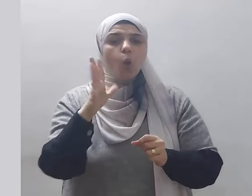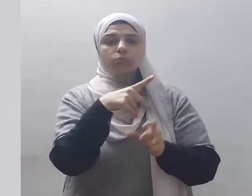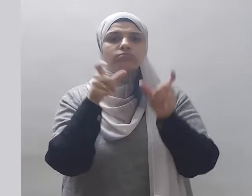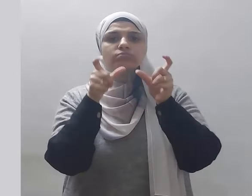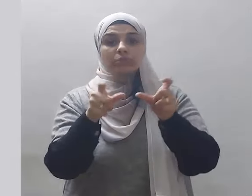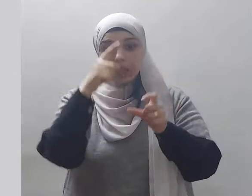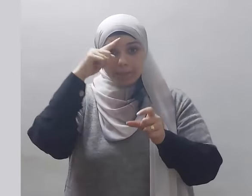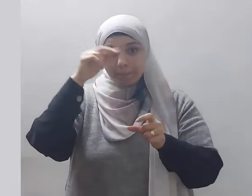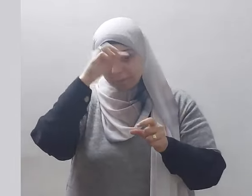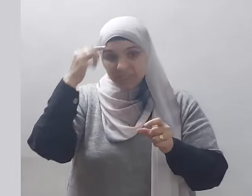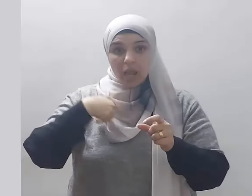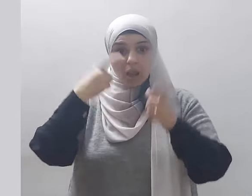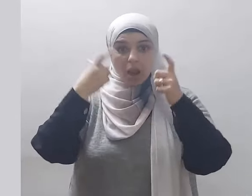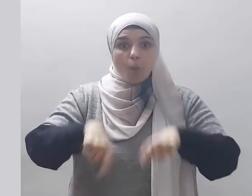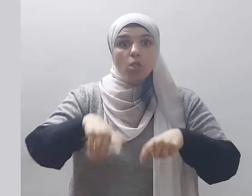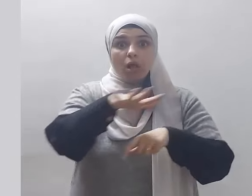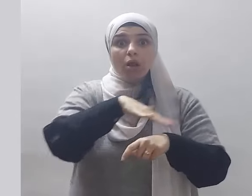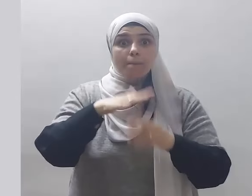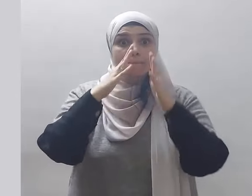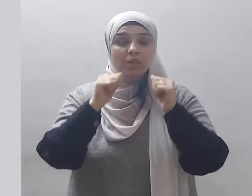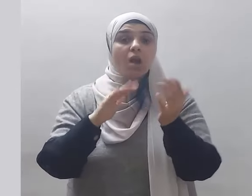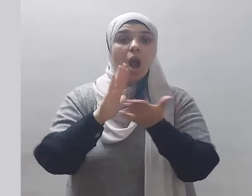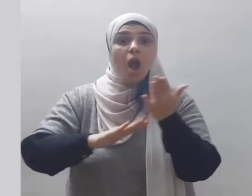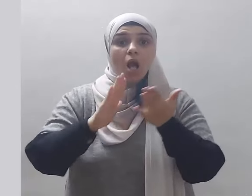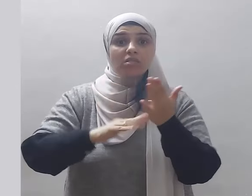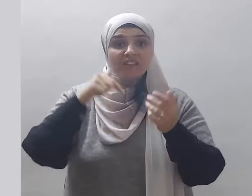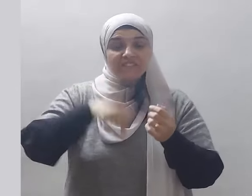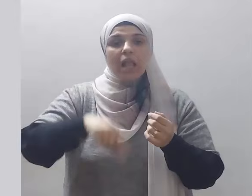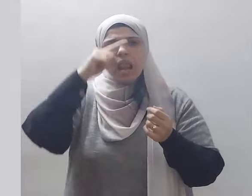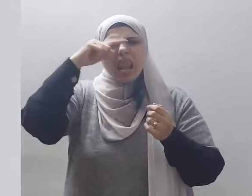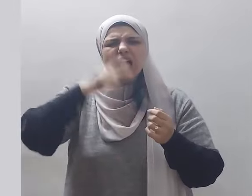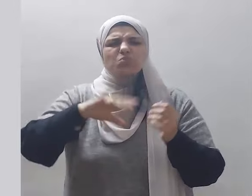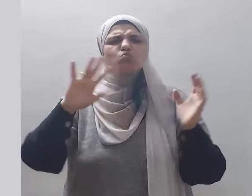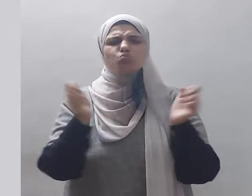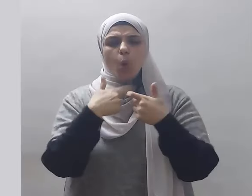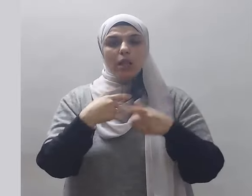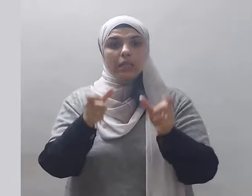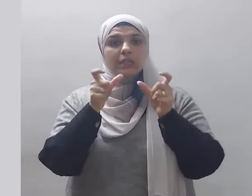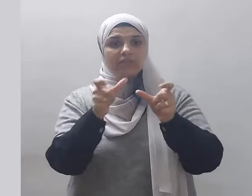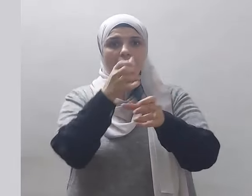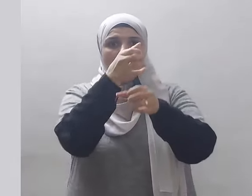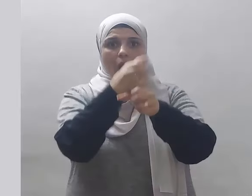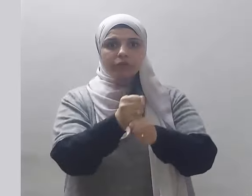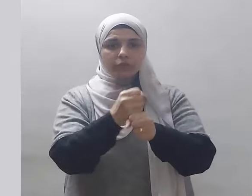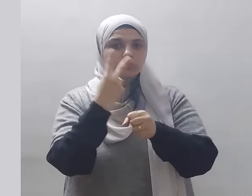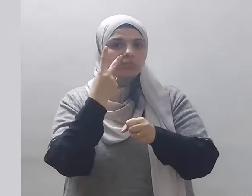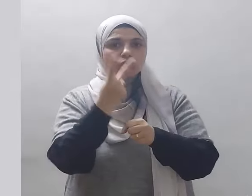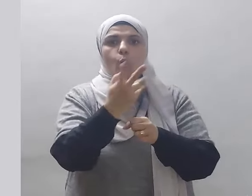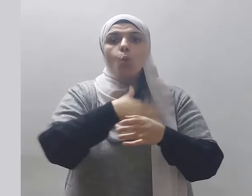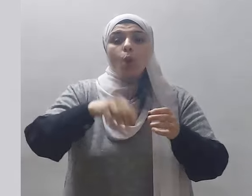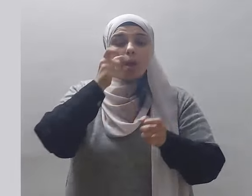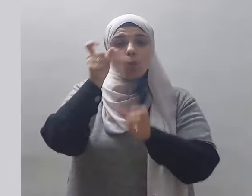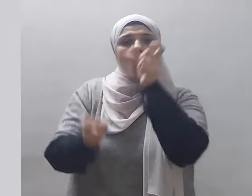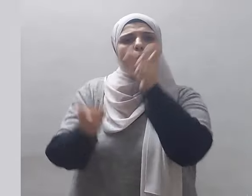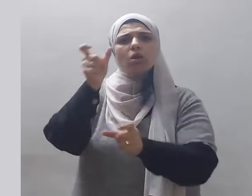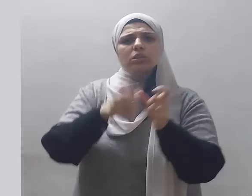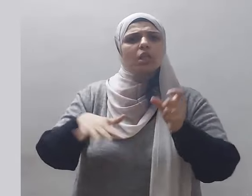الوطن للخطر فان الدفاع عنه حينئذ يكون واجبا عينيا على المواطنين جميعا بانفسهم